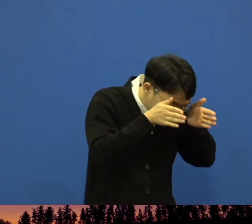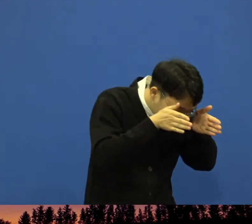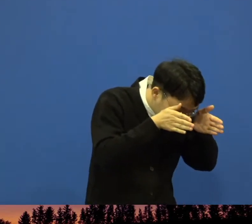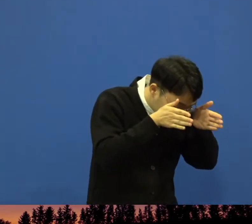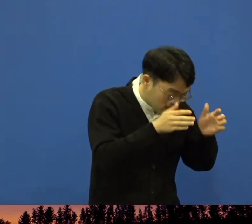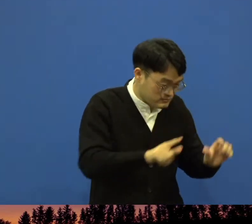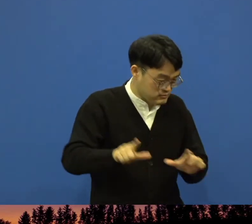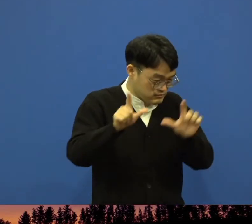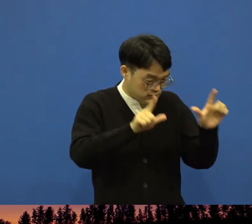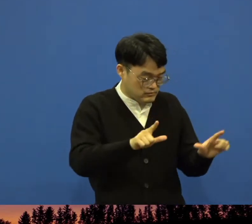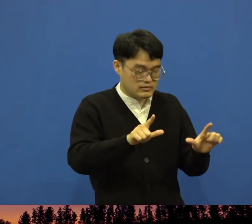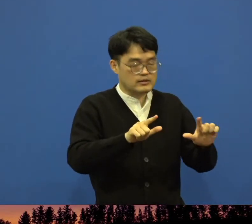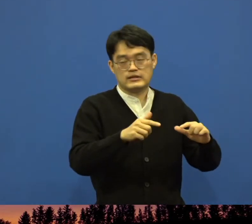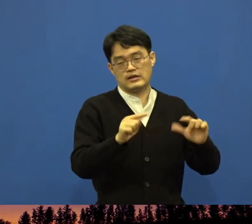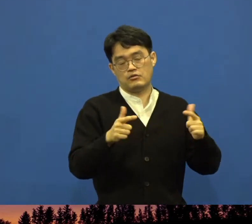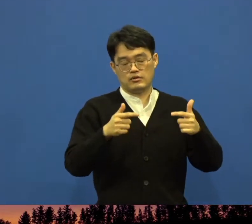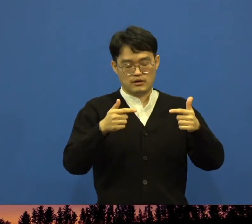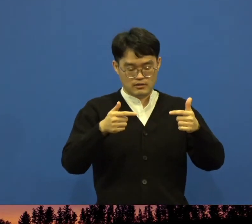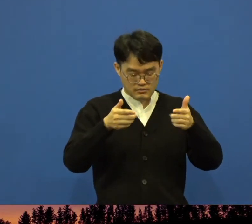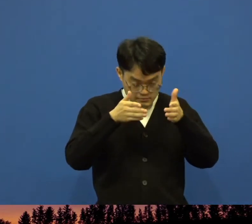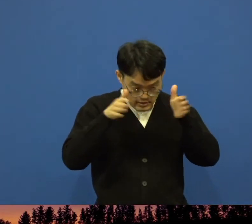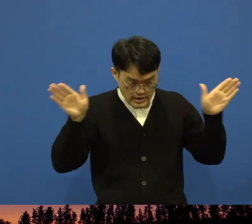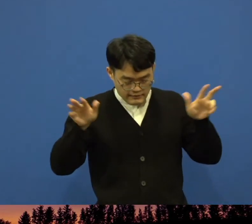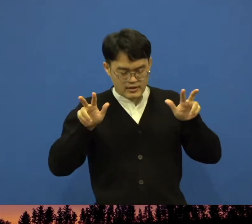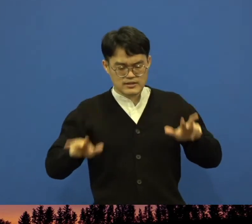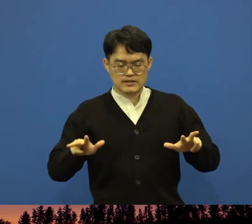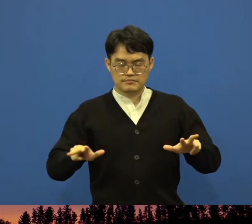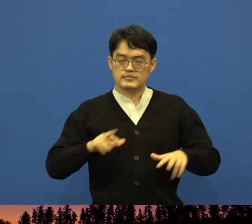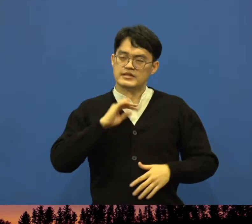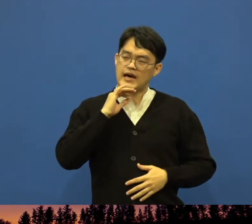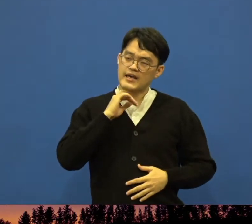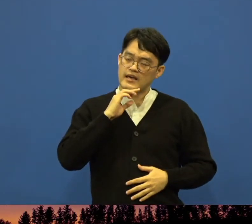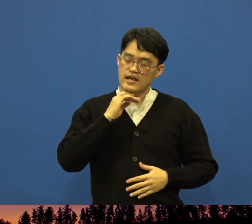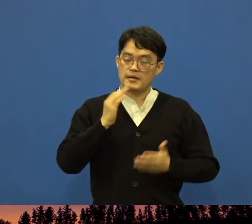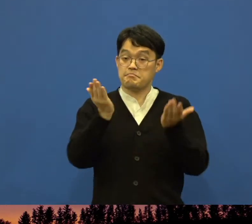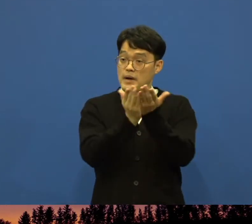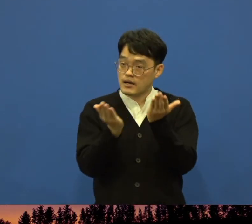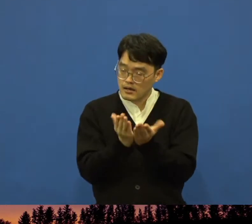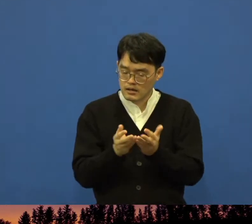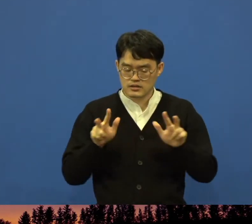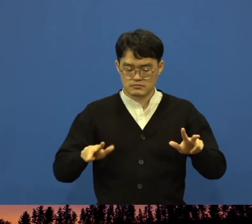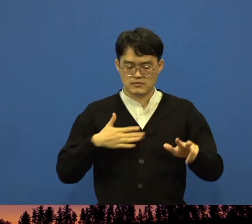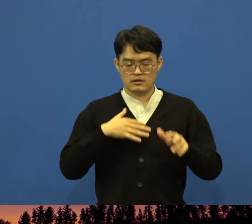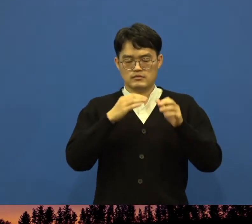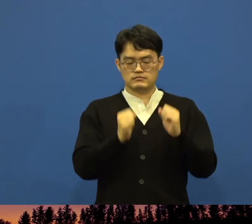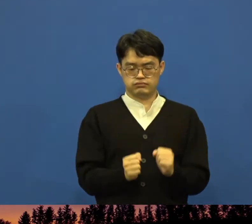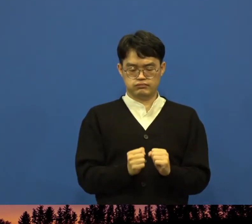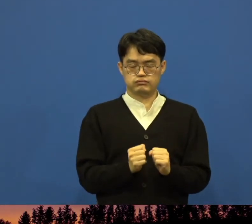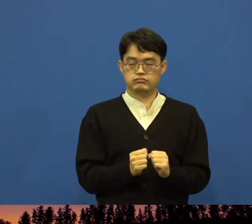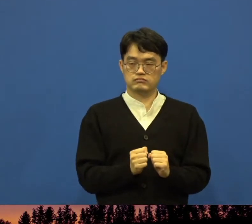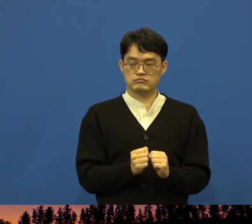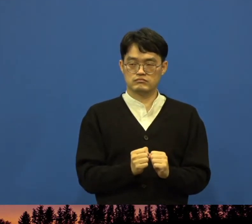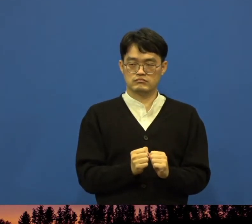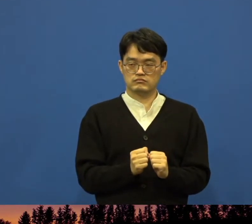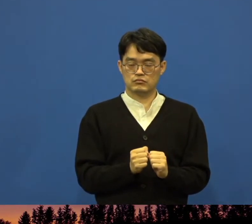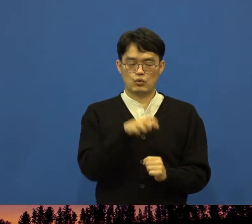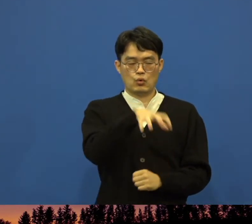있느냐. 내가 지금 20대면 어디에 와 있느냐. 하루의 시간으로 치면 몇 시 정도가